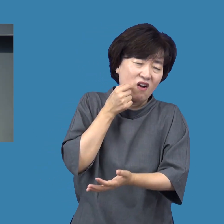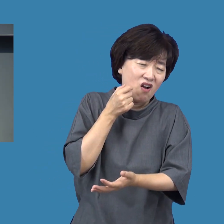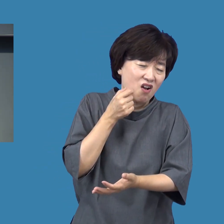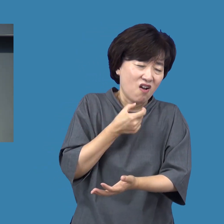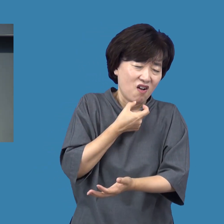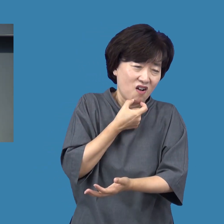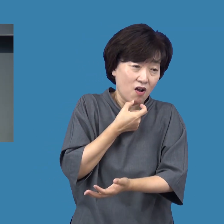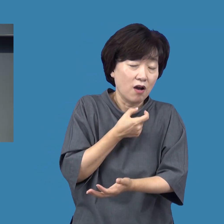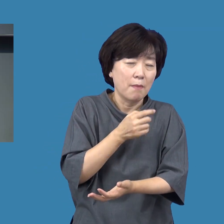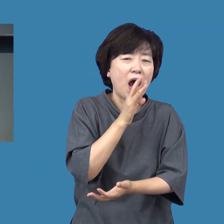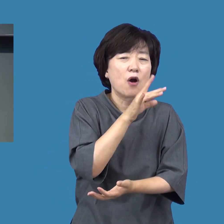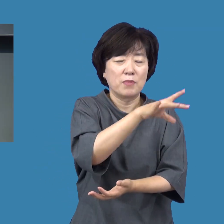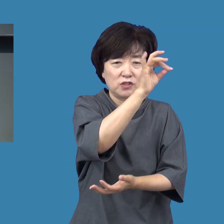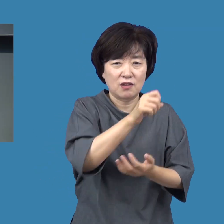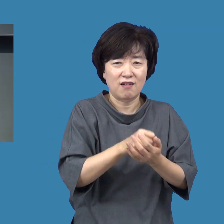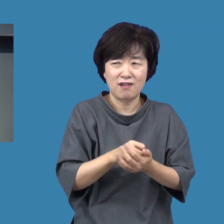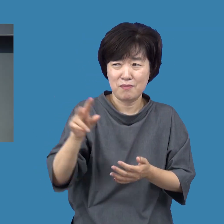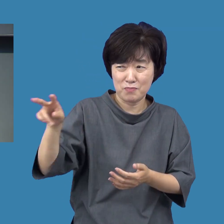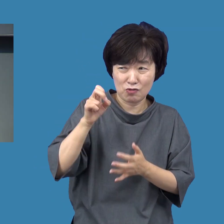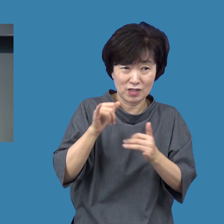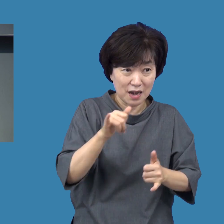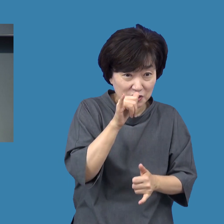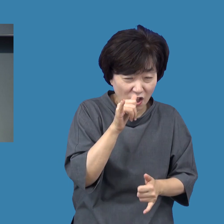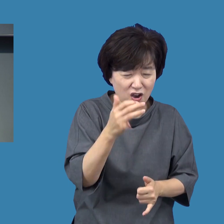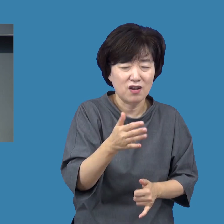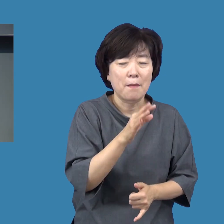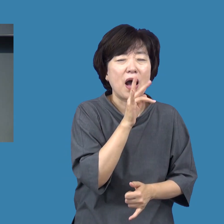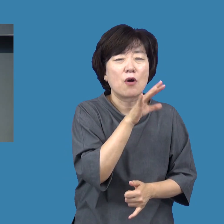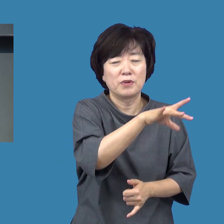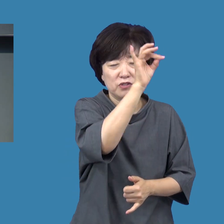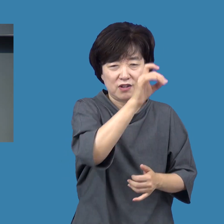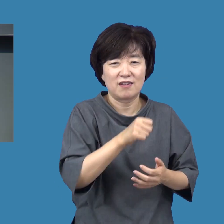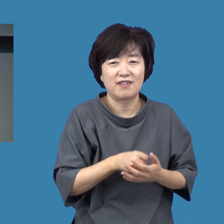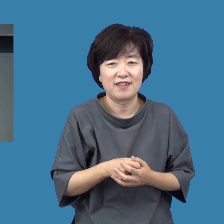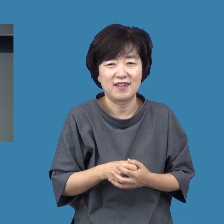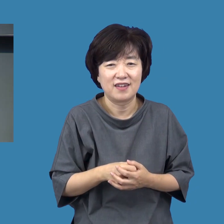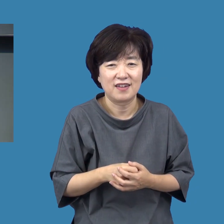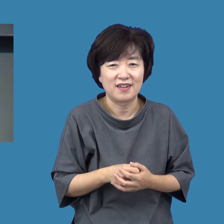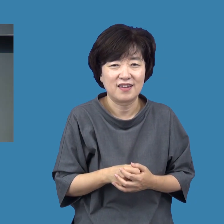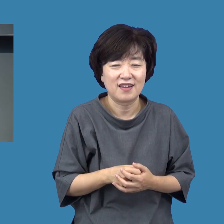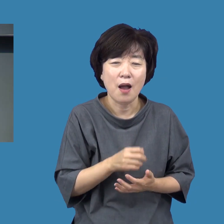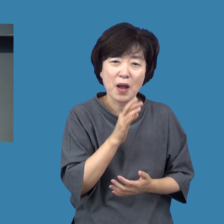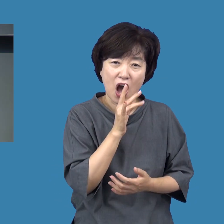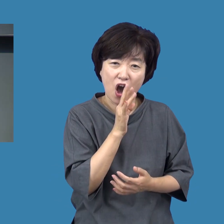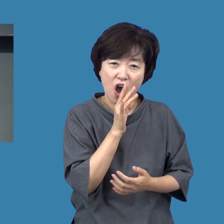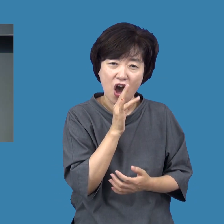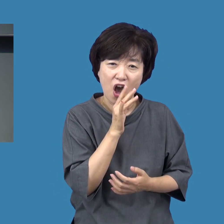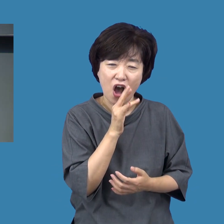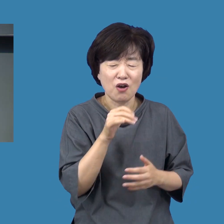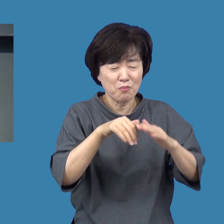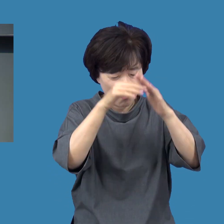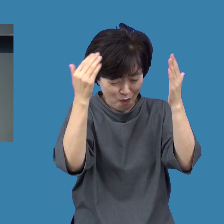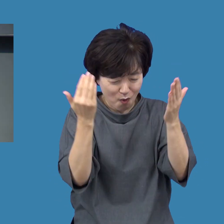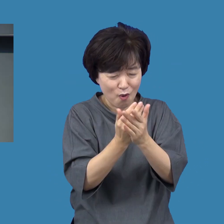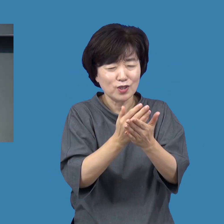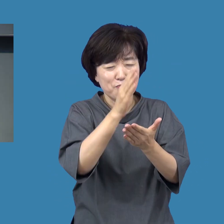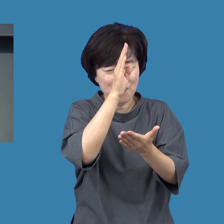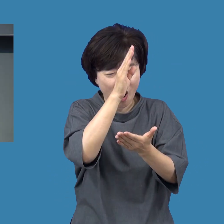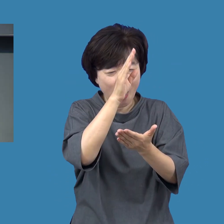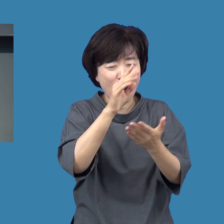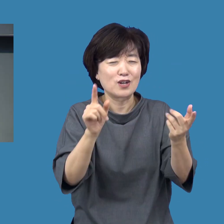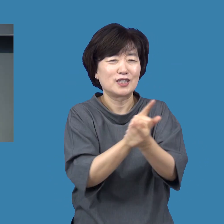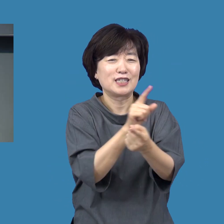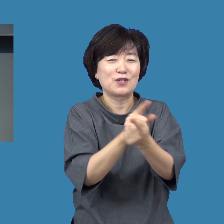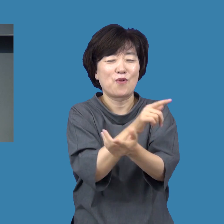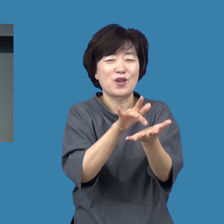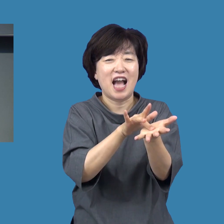기도하십시오. 꼴 보기 싫은 사람이 있습니까? 방언으로 기도하십시오. 이 방언은 여러분 거의 만병통치약이에요. 거의